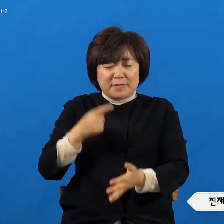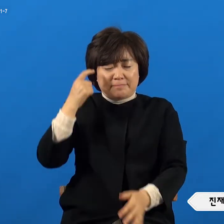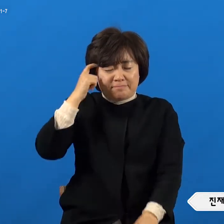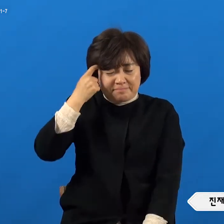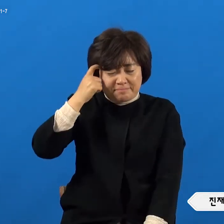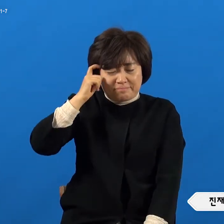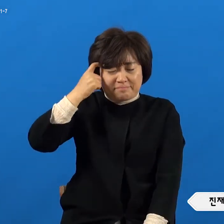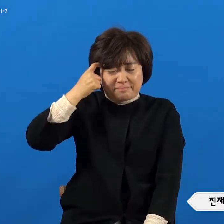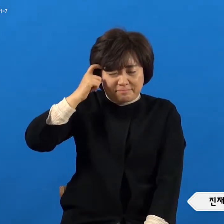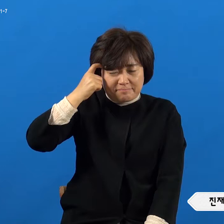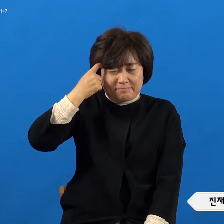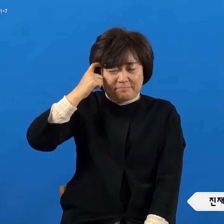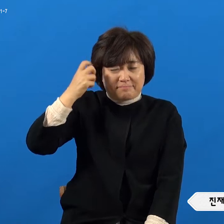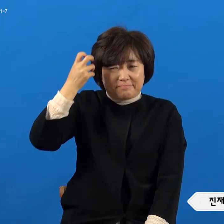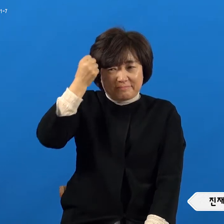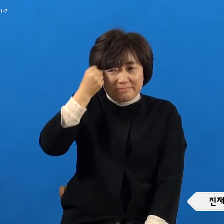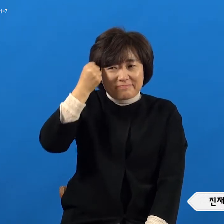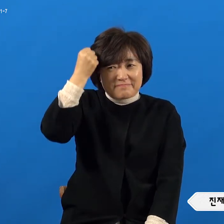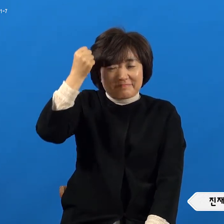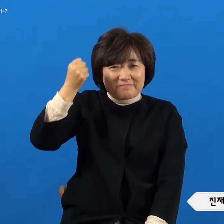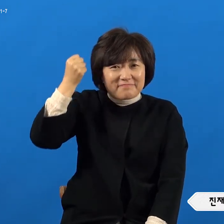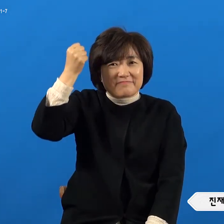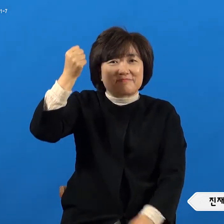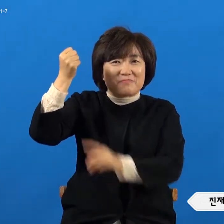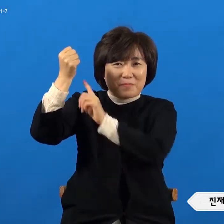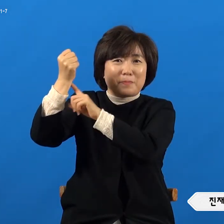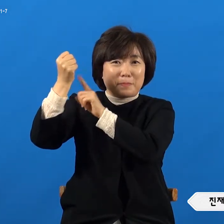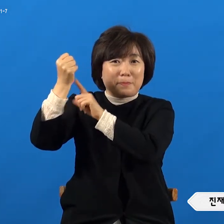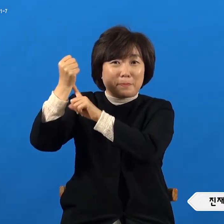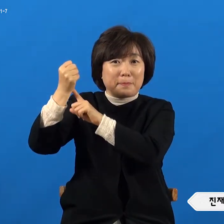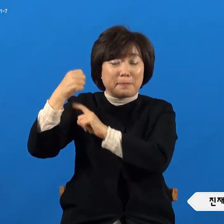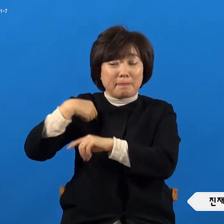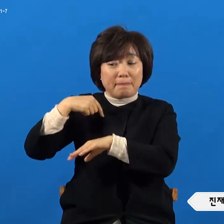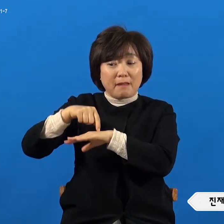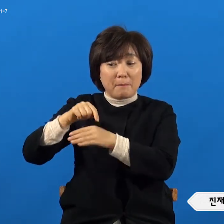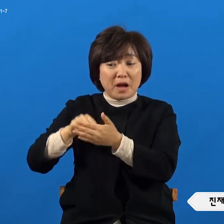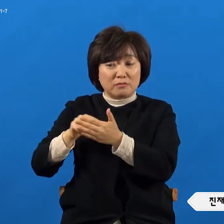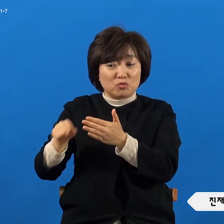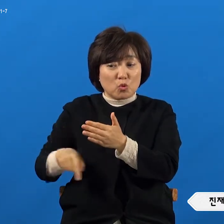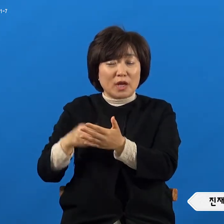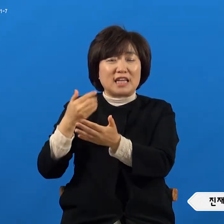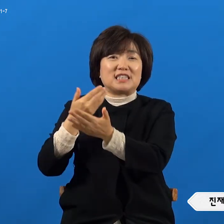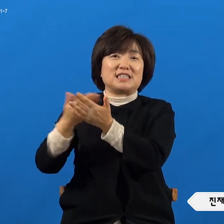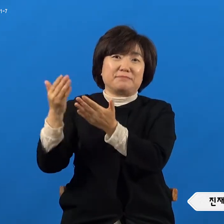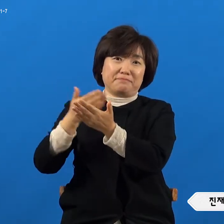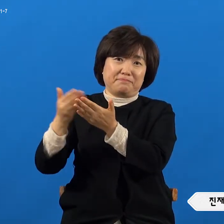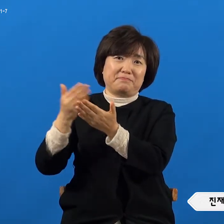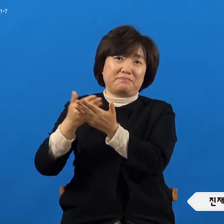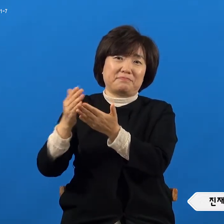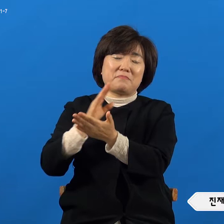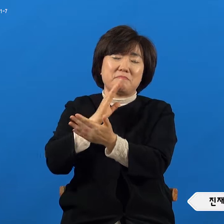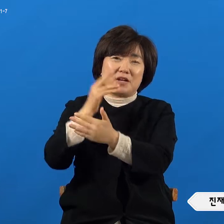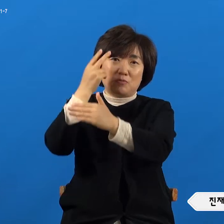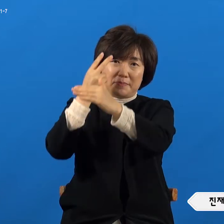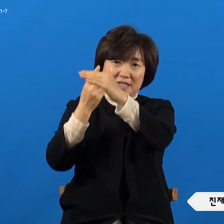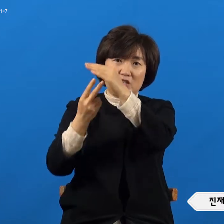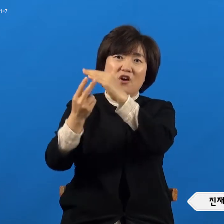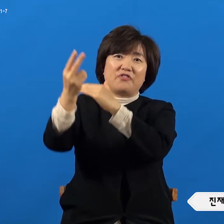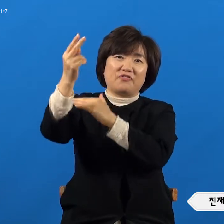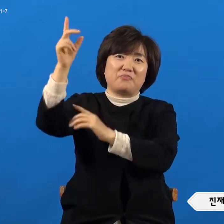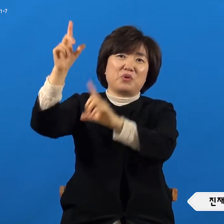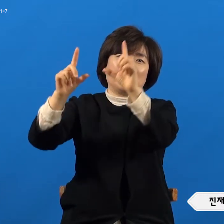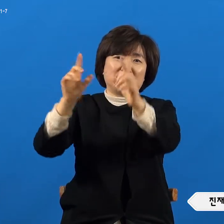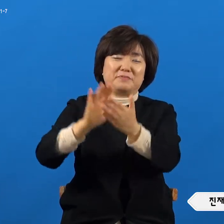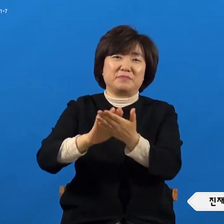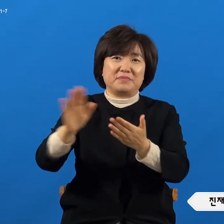생각하고 기억하지 않았을까 싶습니다. 내 마음에 그려지는 그림, 바로 비전의